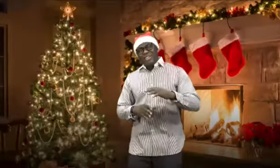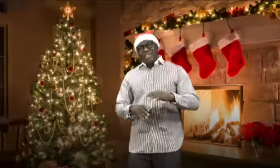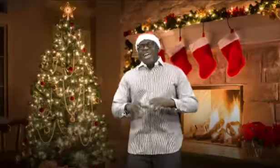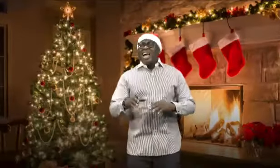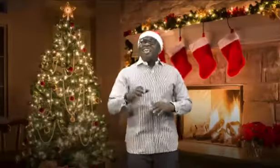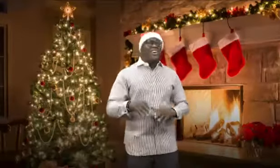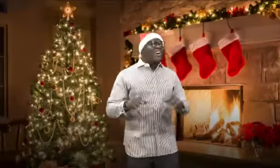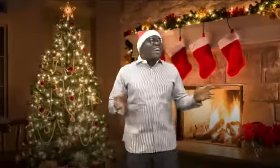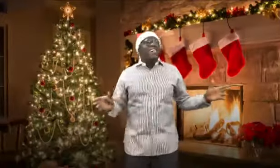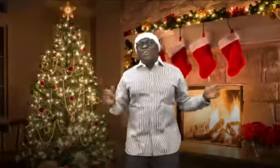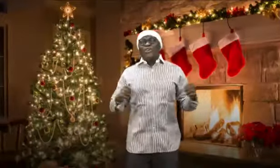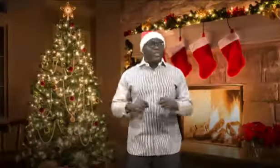Eyo, eyo, eyo.